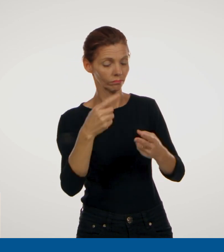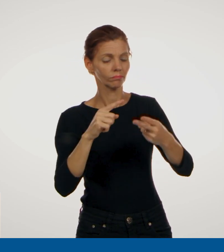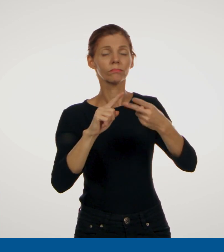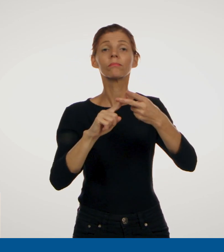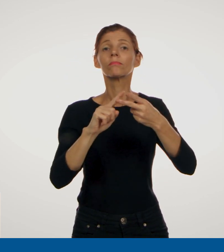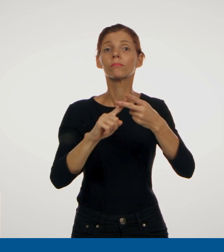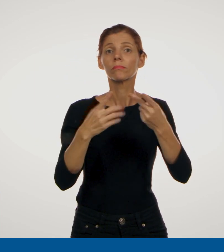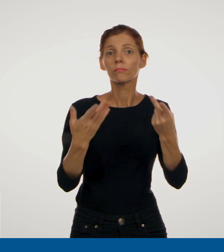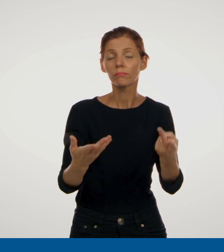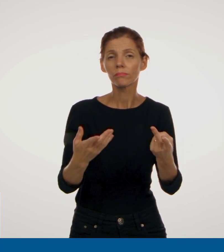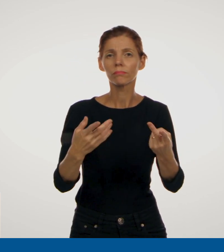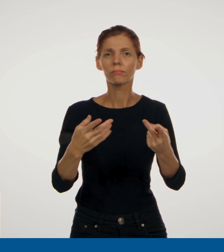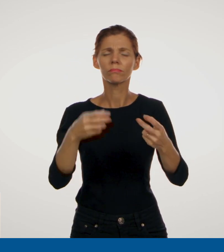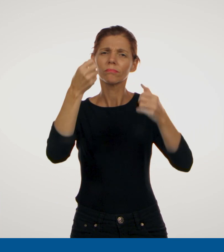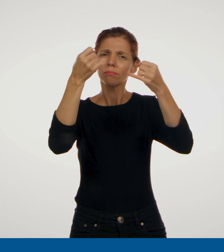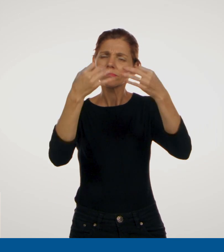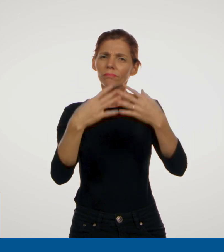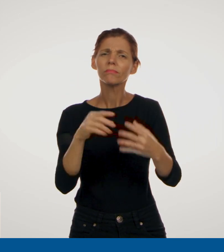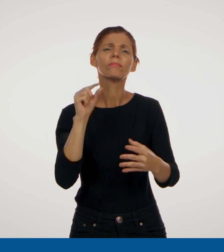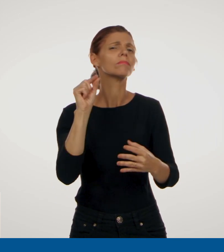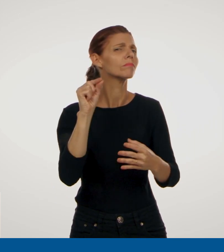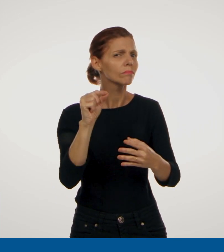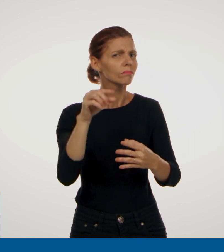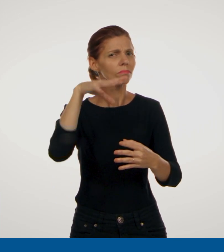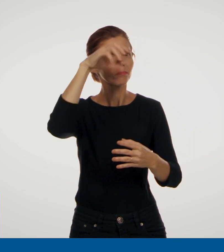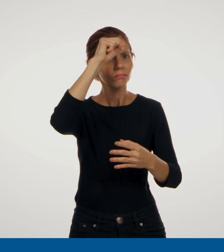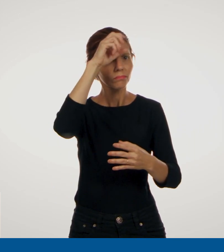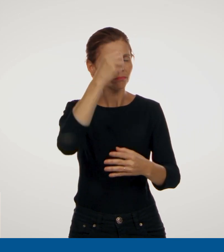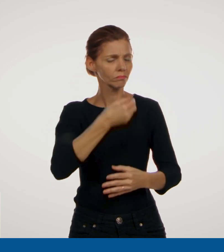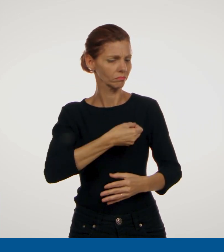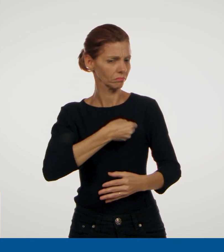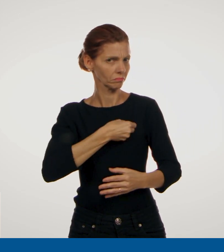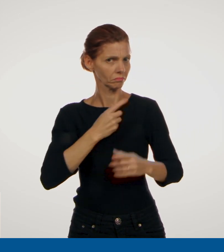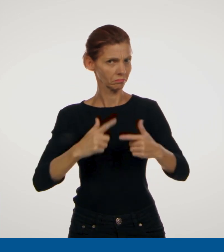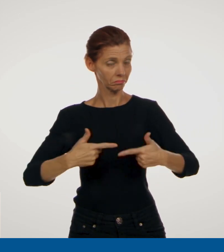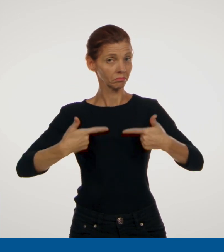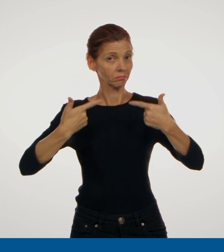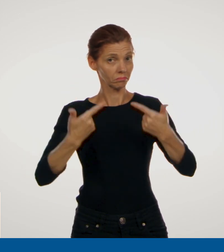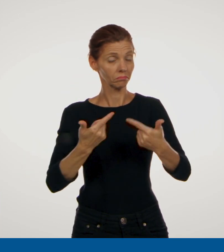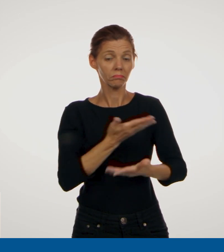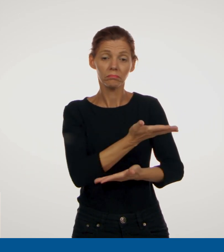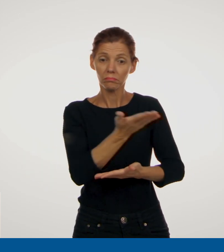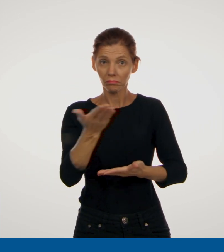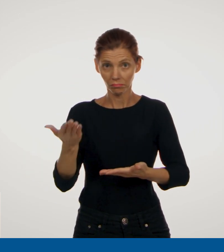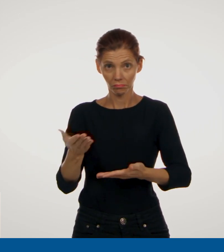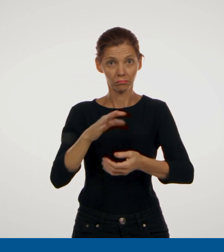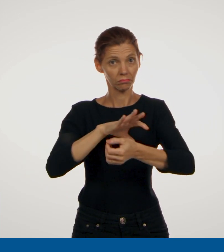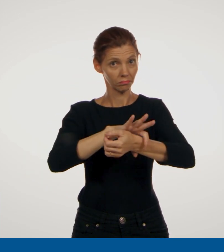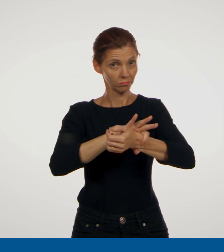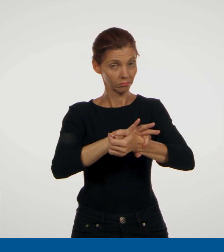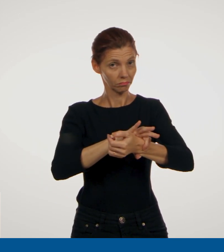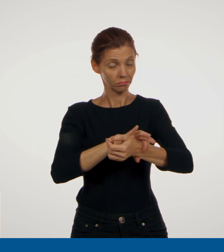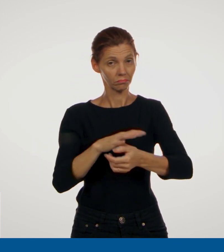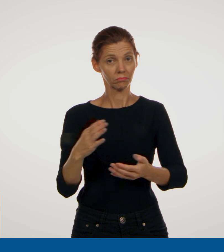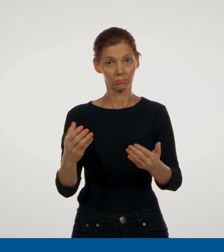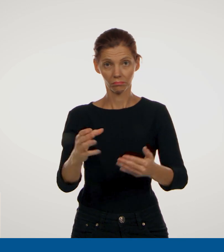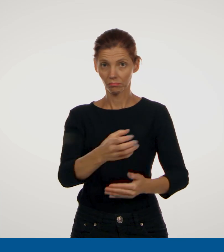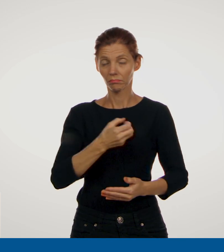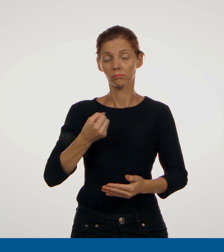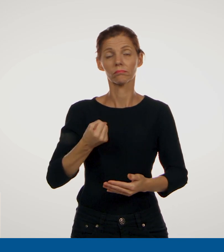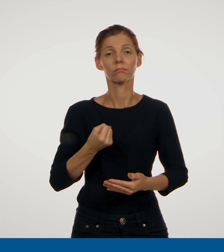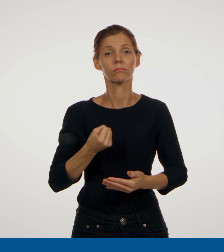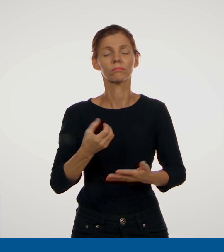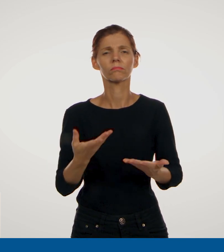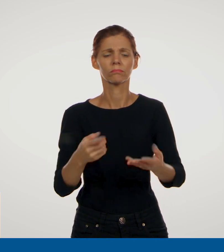No segundo item, será discutido sobre o que devemos aprender para sobreviver no meio com segurança e eficácia.